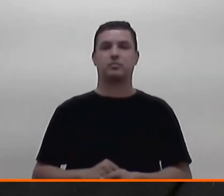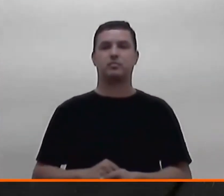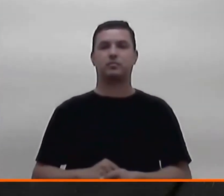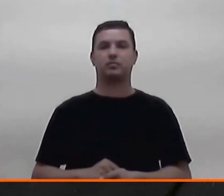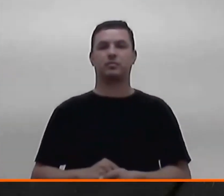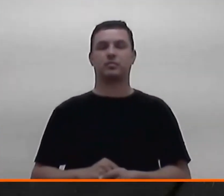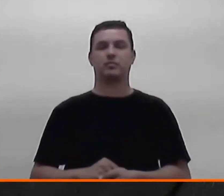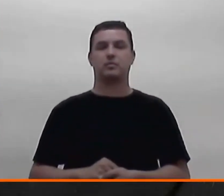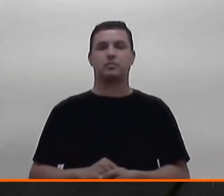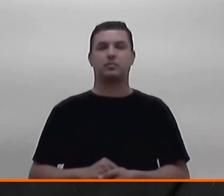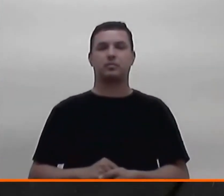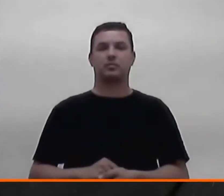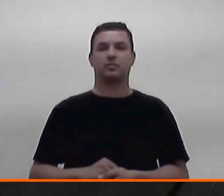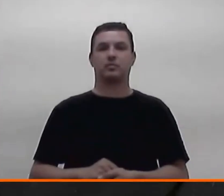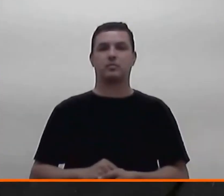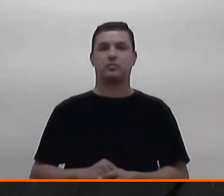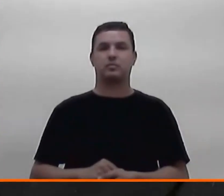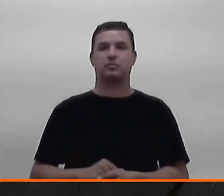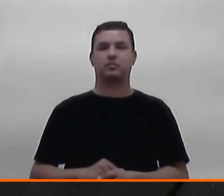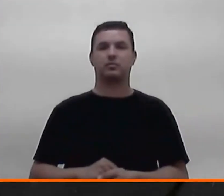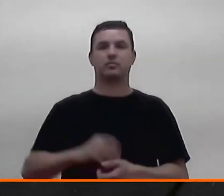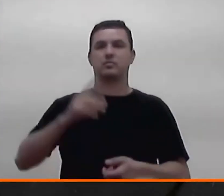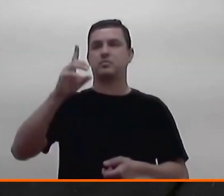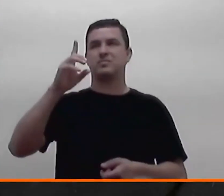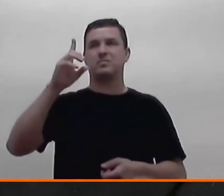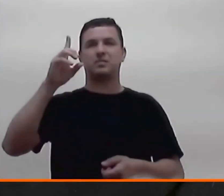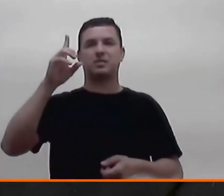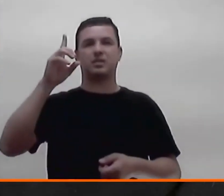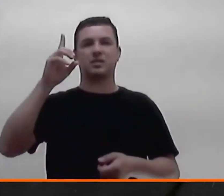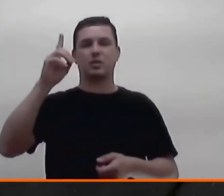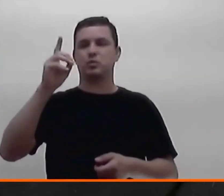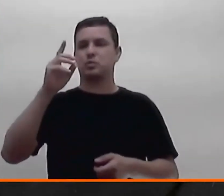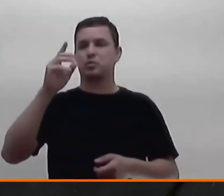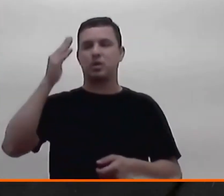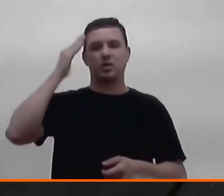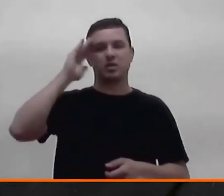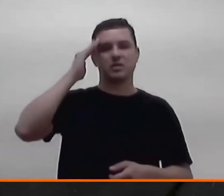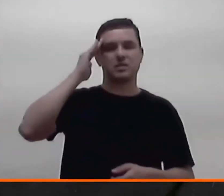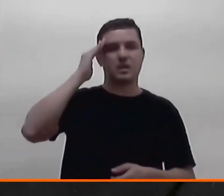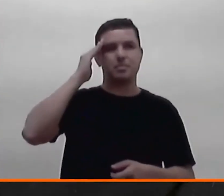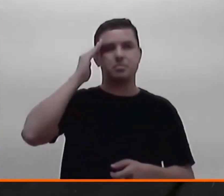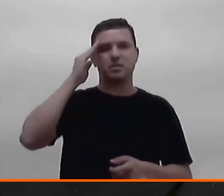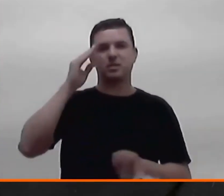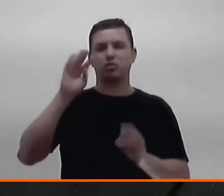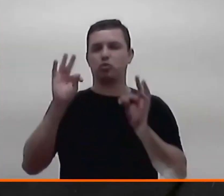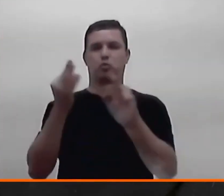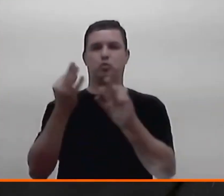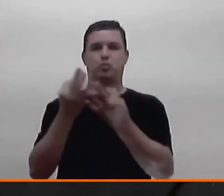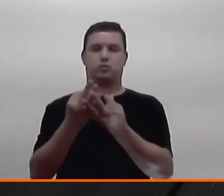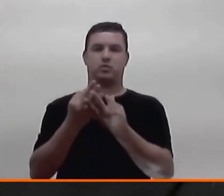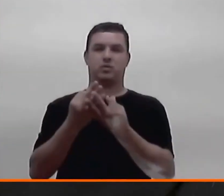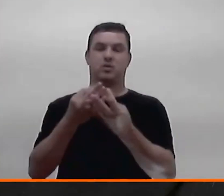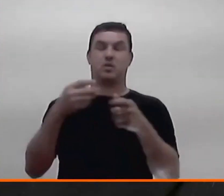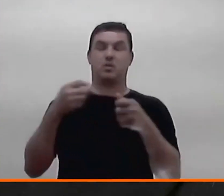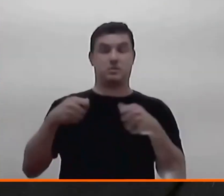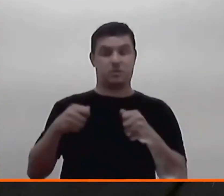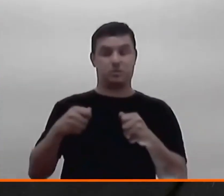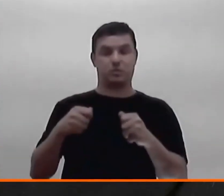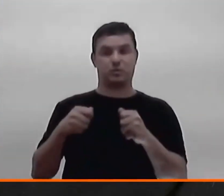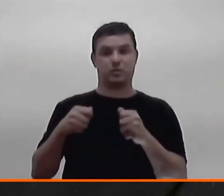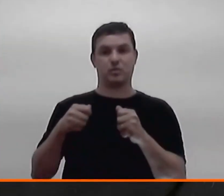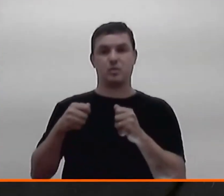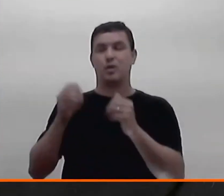os confundirá. Eu, porém, constituí o meu rei e sobre o meu